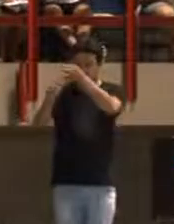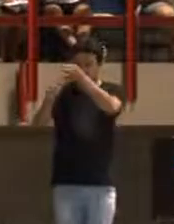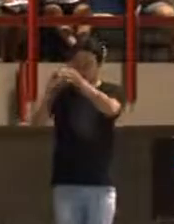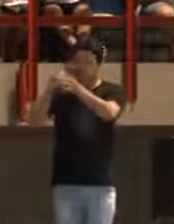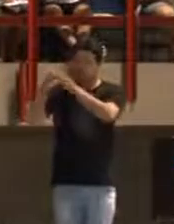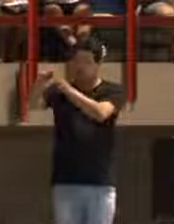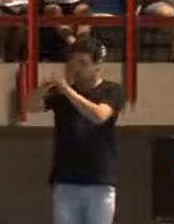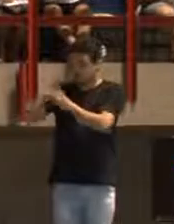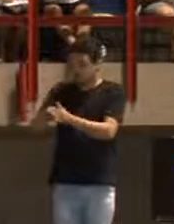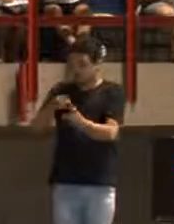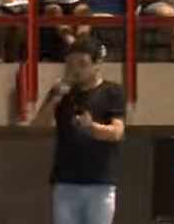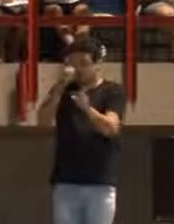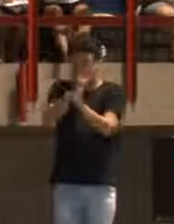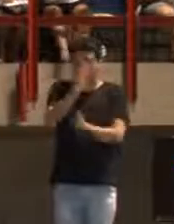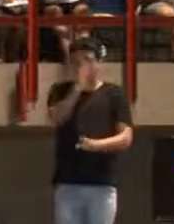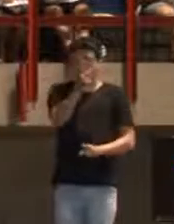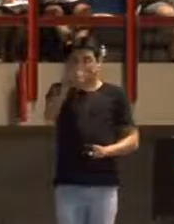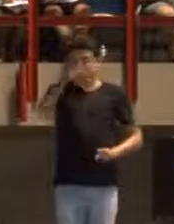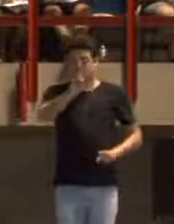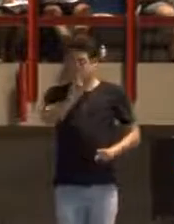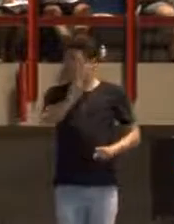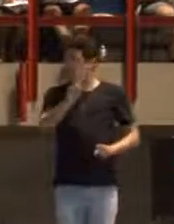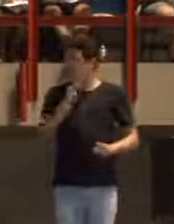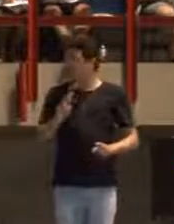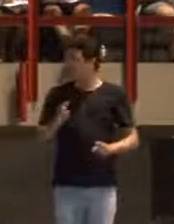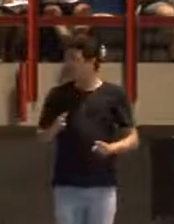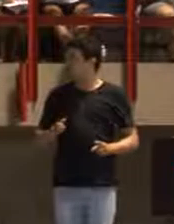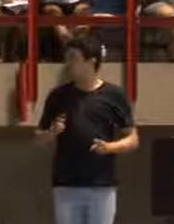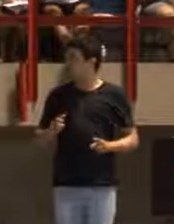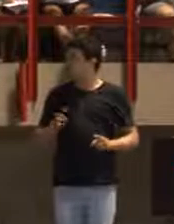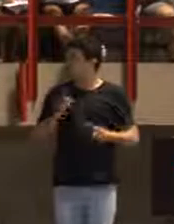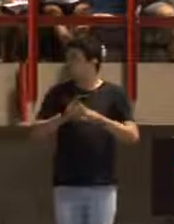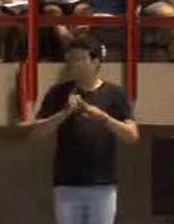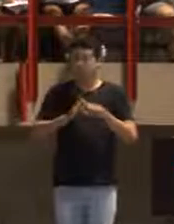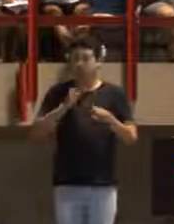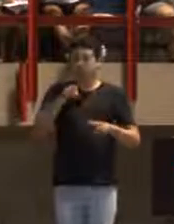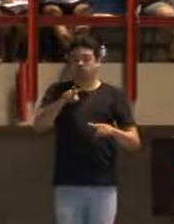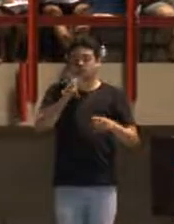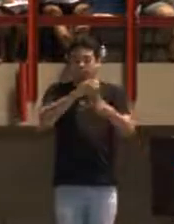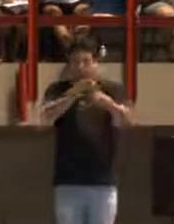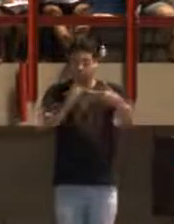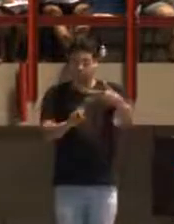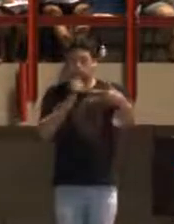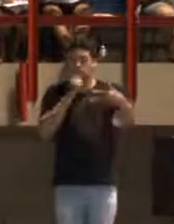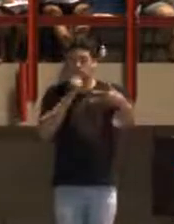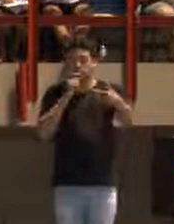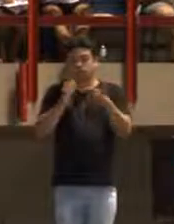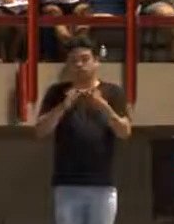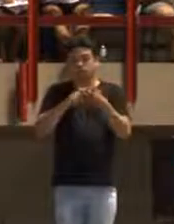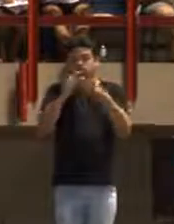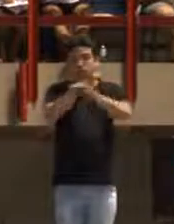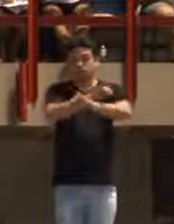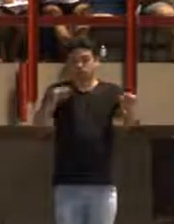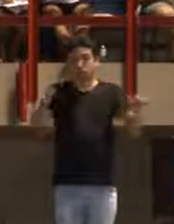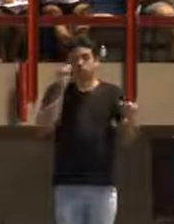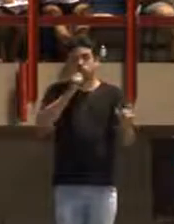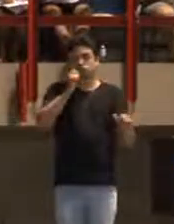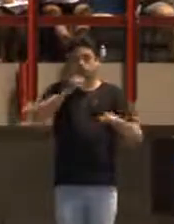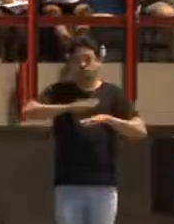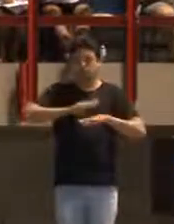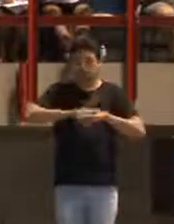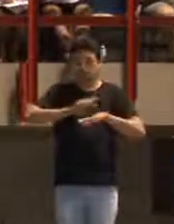com HPV. Ei, não é só para o Enem não, viu? É importantíssimo vocês aqui fazerem esses